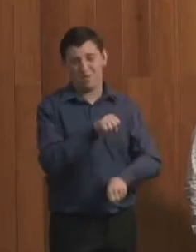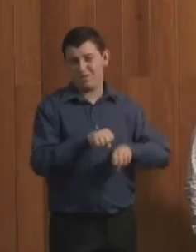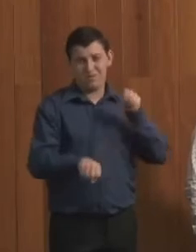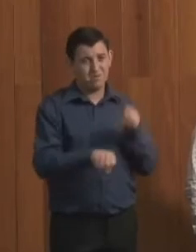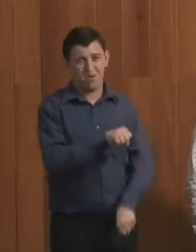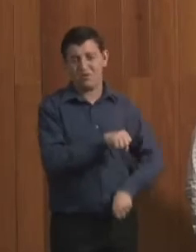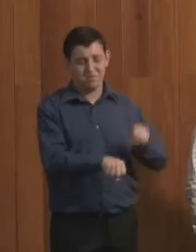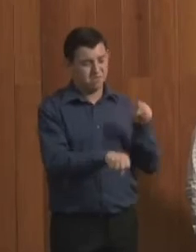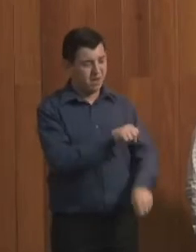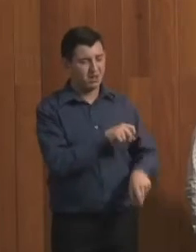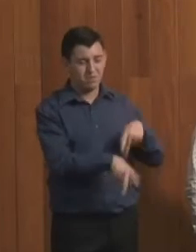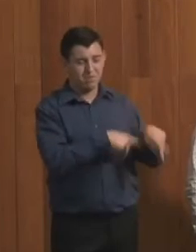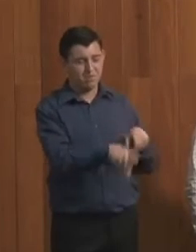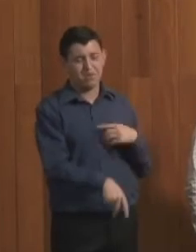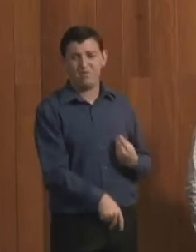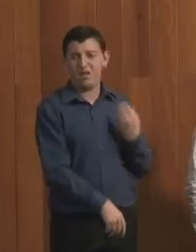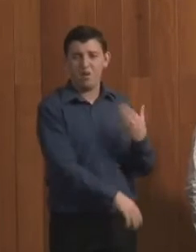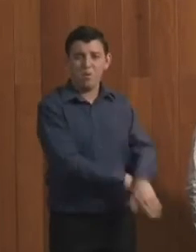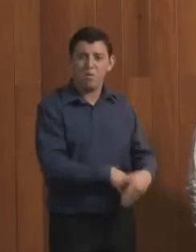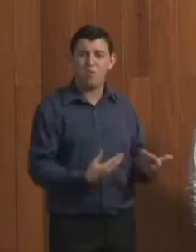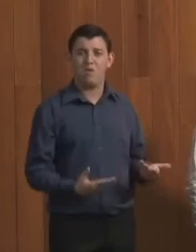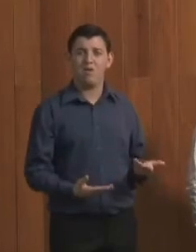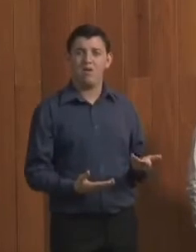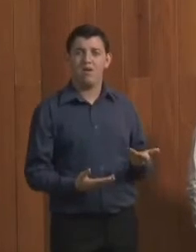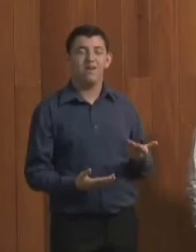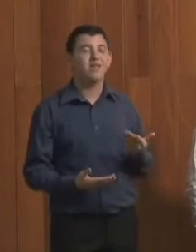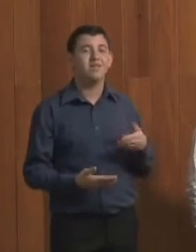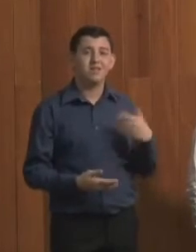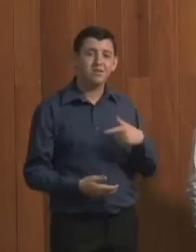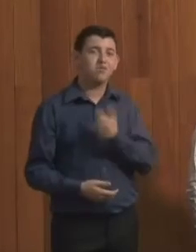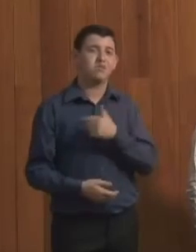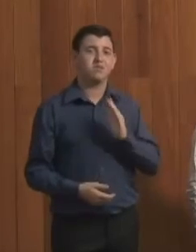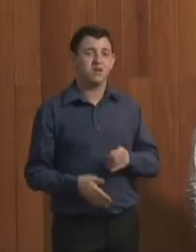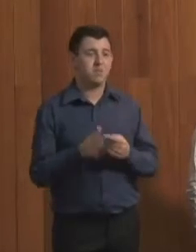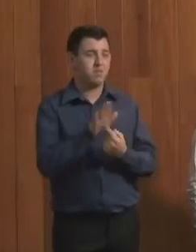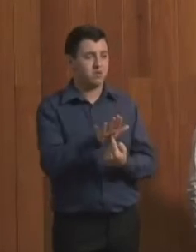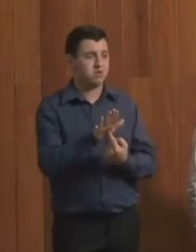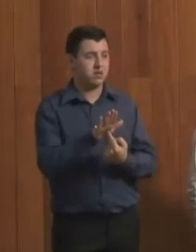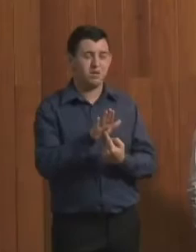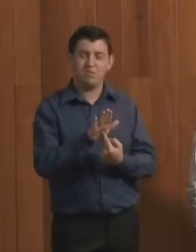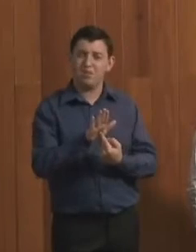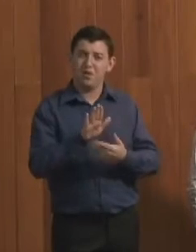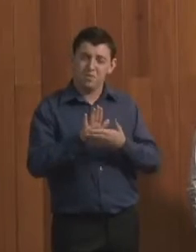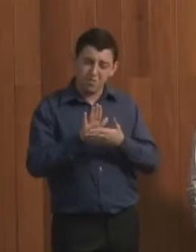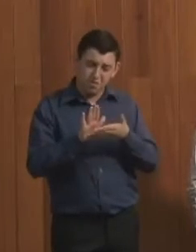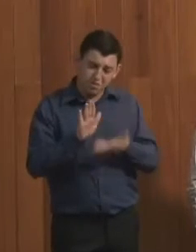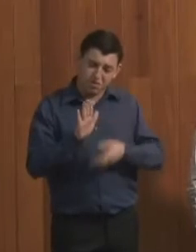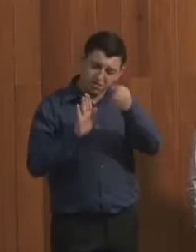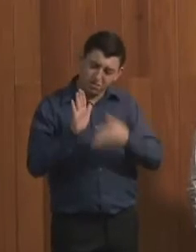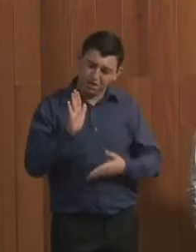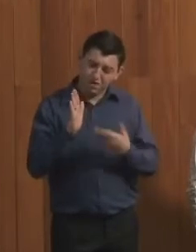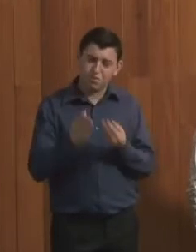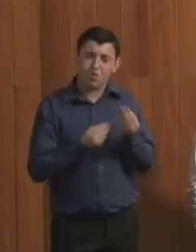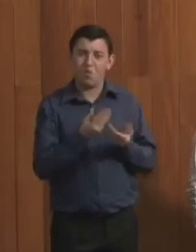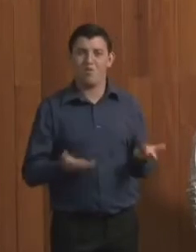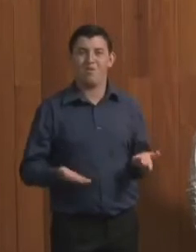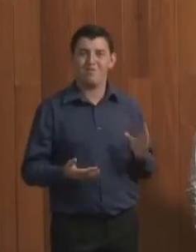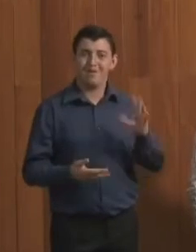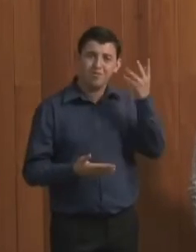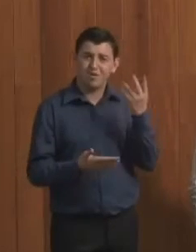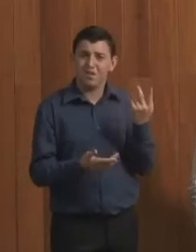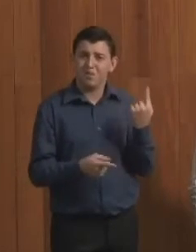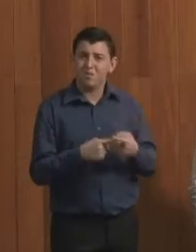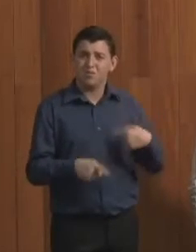rua. Né, e a gente destacou assim, a importância de tentar incidir de uma forma mais